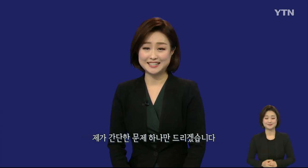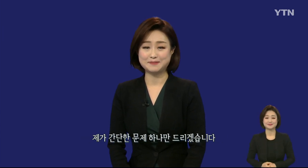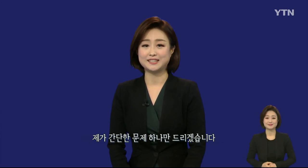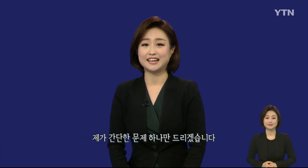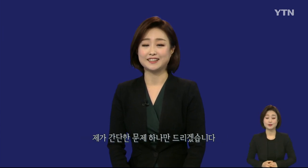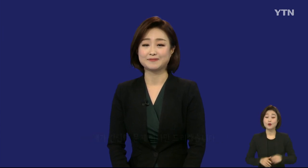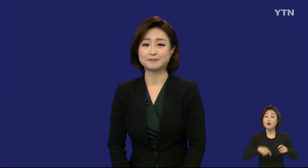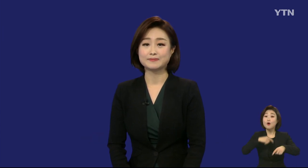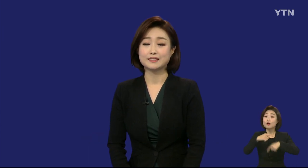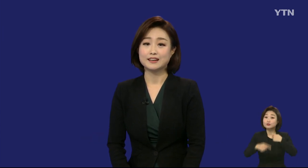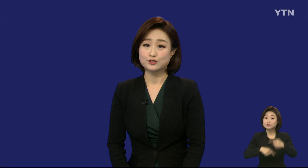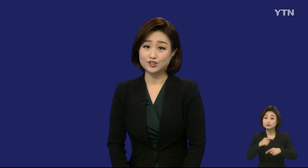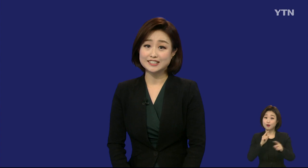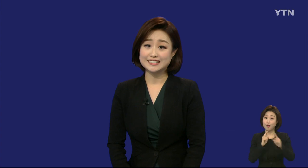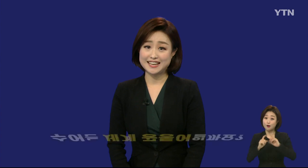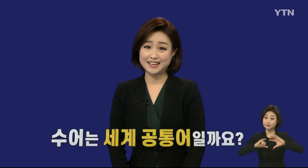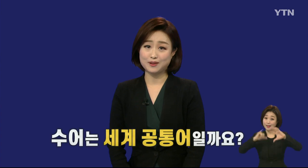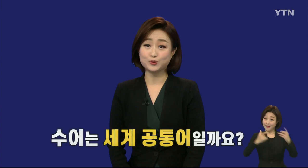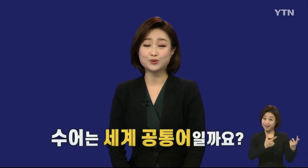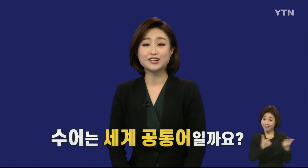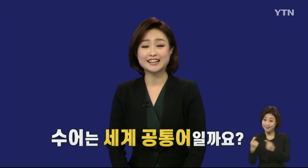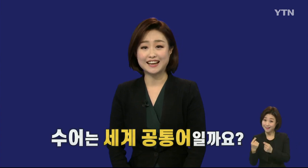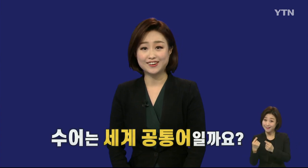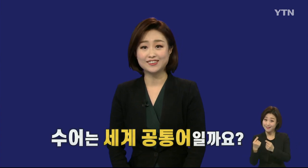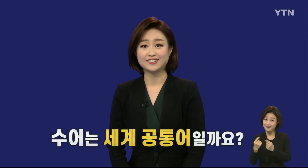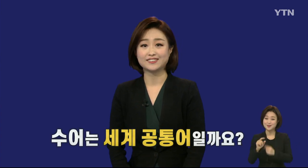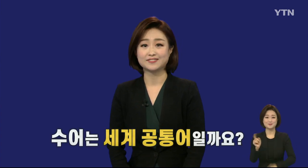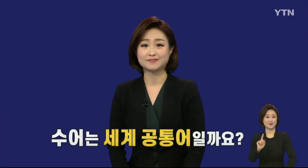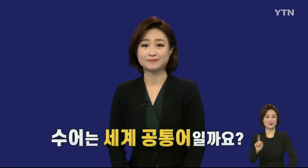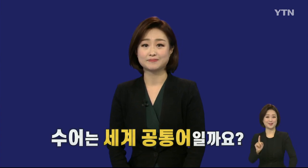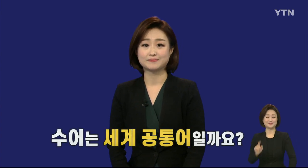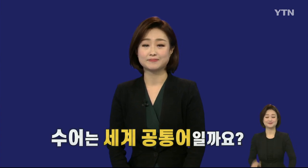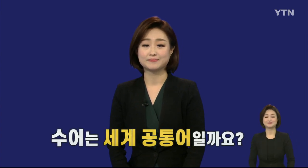하나만 드리겠습니다. 수어는 세계 공통어일까요?